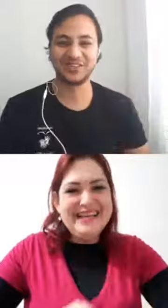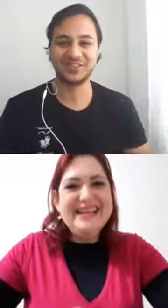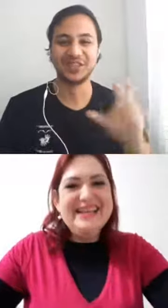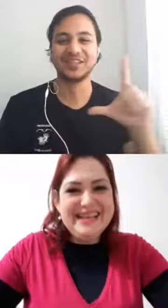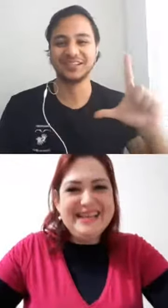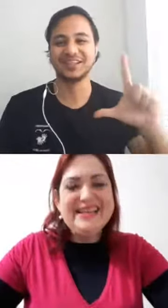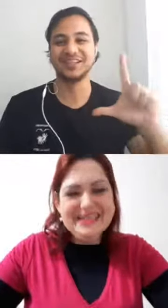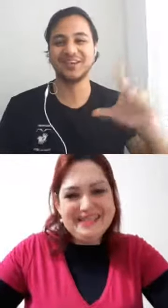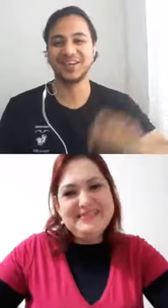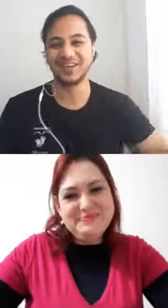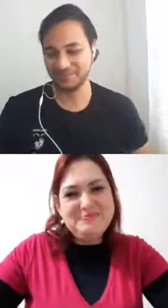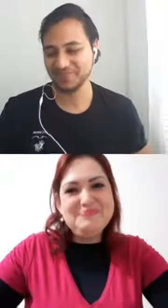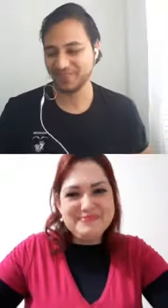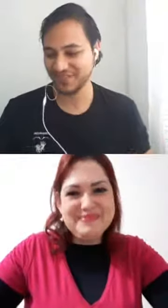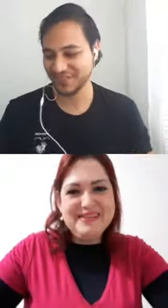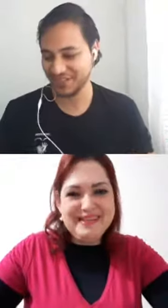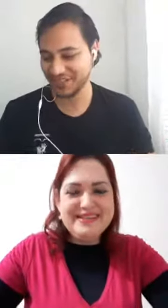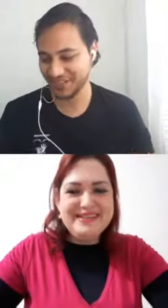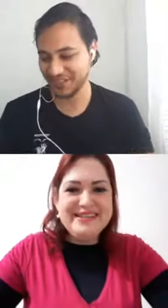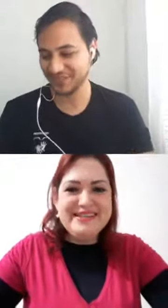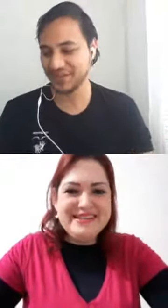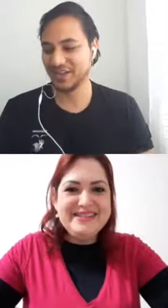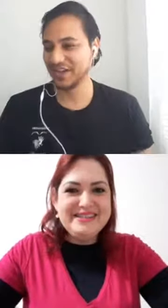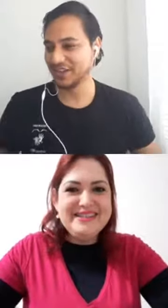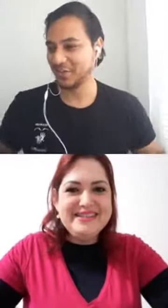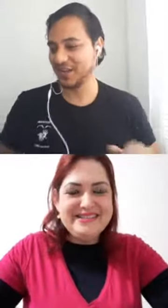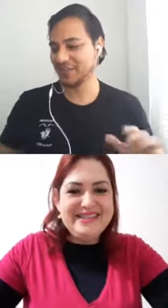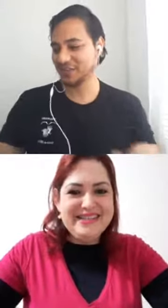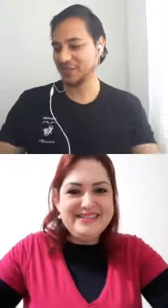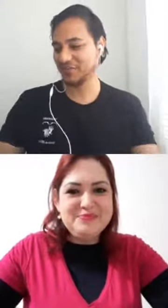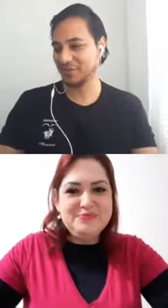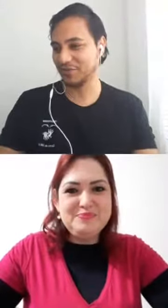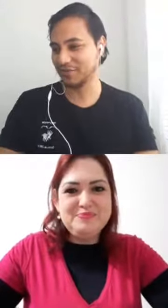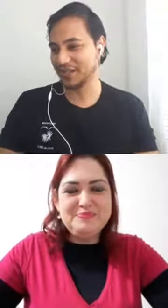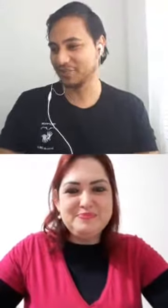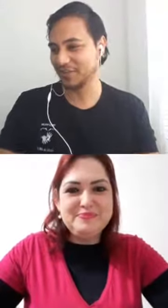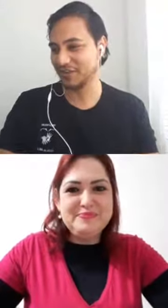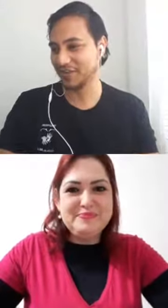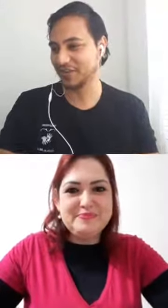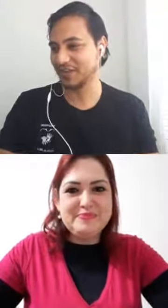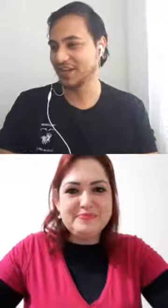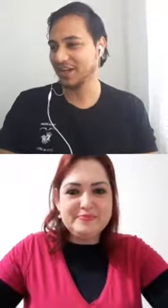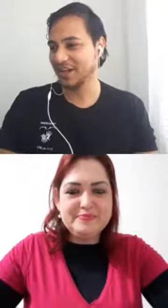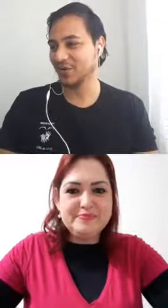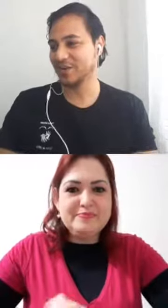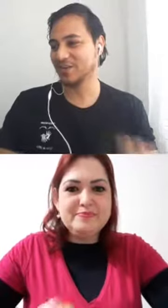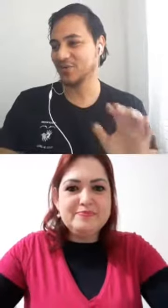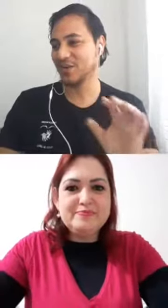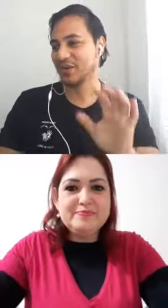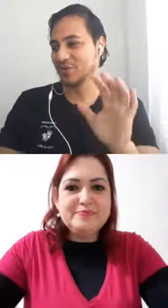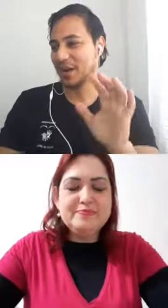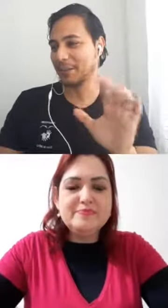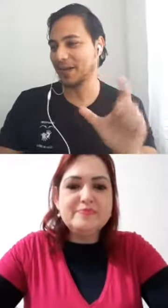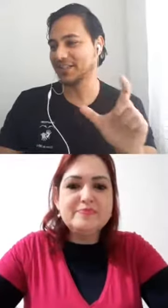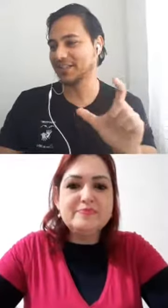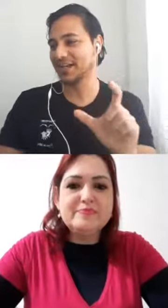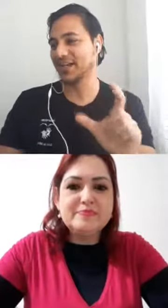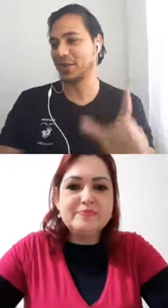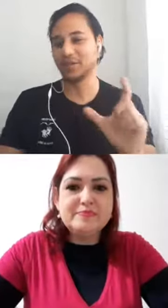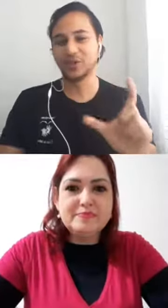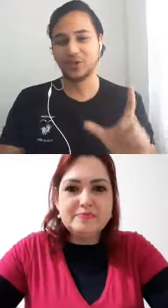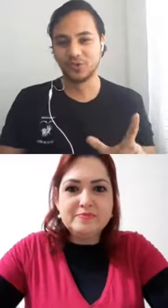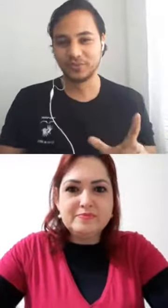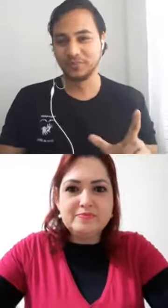Não, tios, né? Com L. Só para deixar claro. aham, Então, beleza, sim. Jana. Vamos dar prosseguimento aqui. Eu reservei aqui uma partezinha.